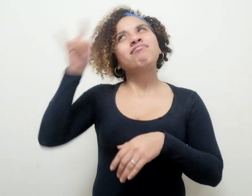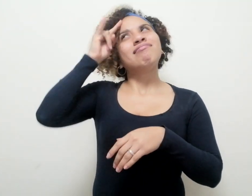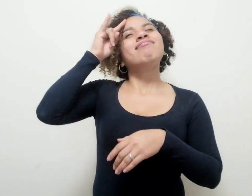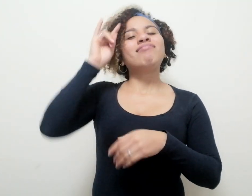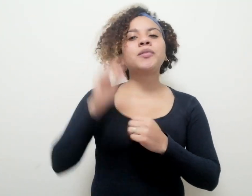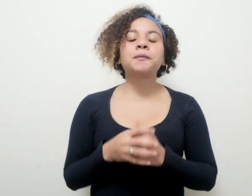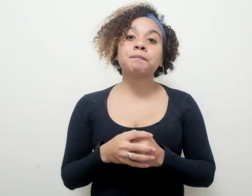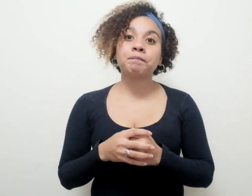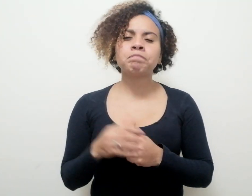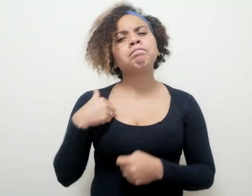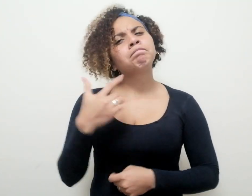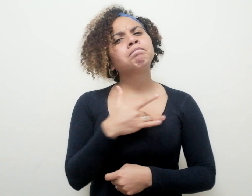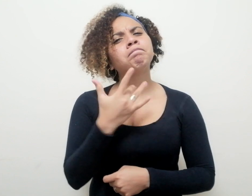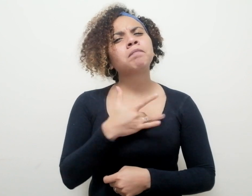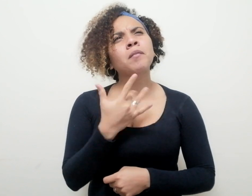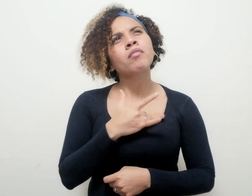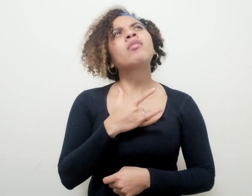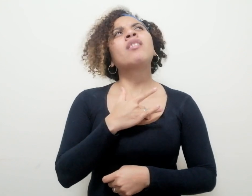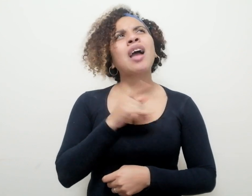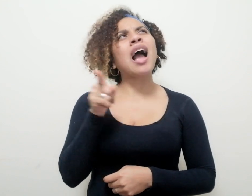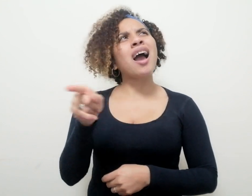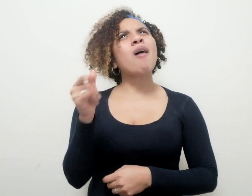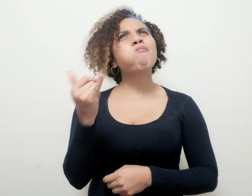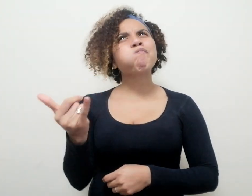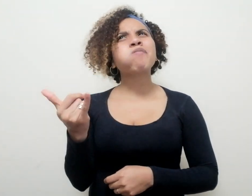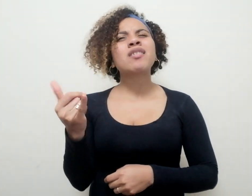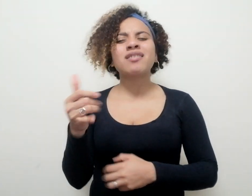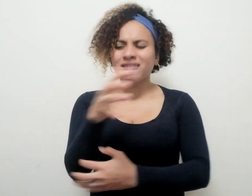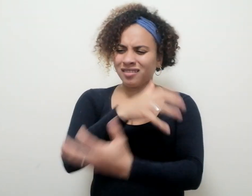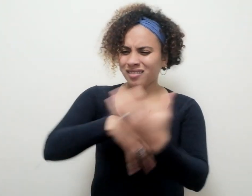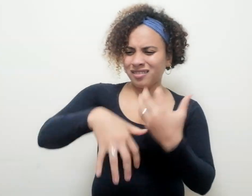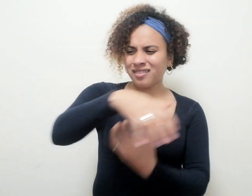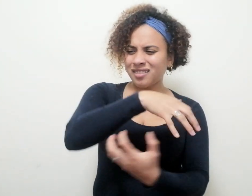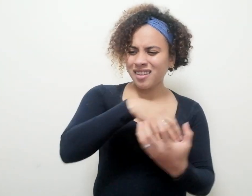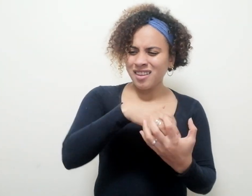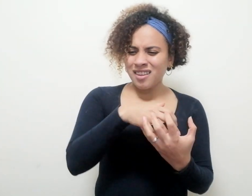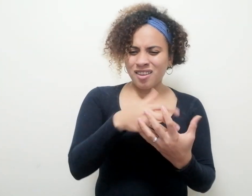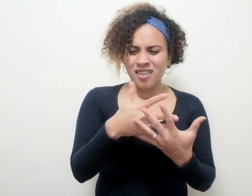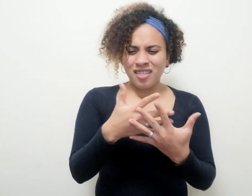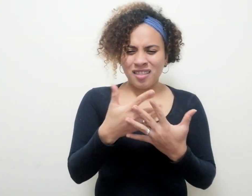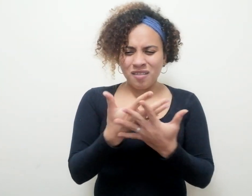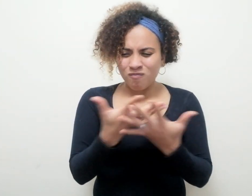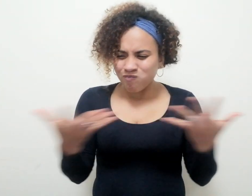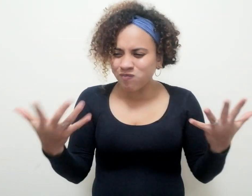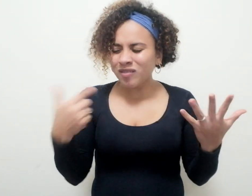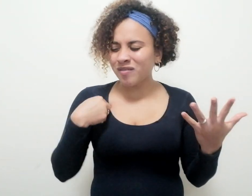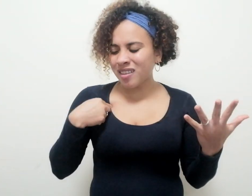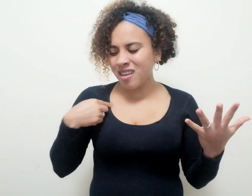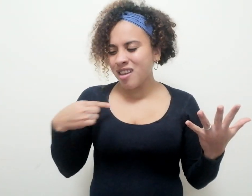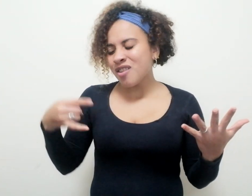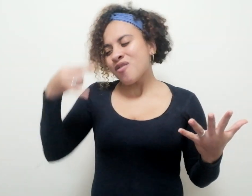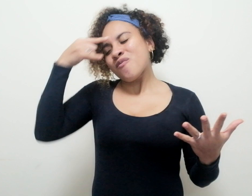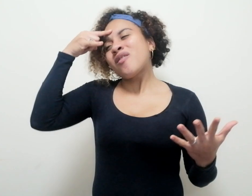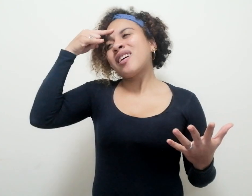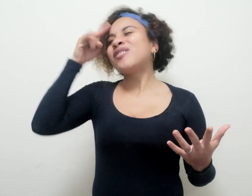C. Siento que hay ahí, en esa mezcla arbitraria de mis referentes autóctonos,